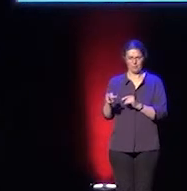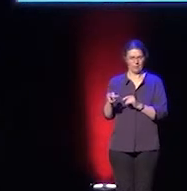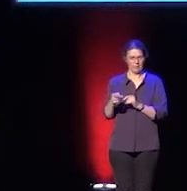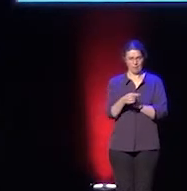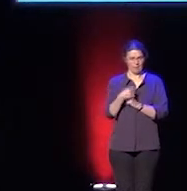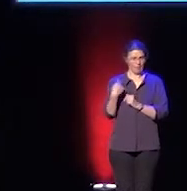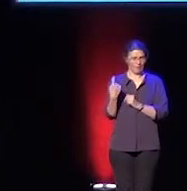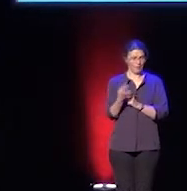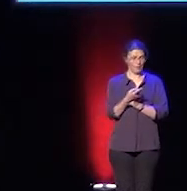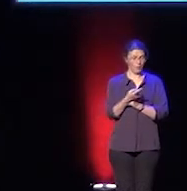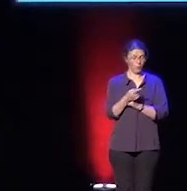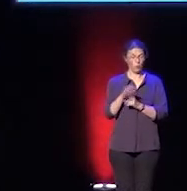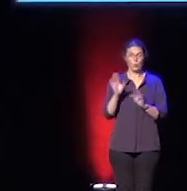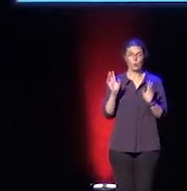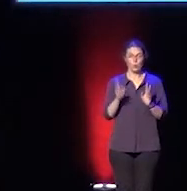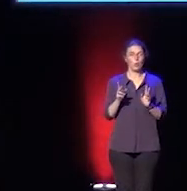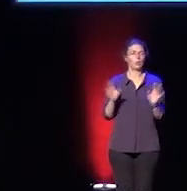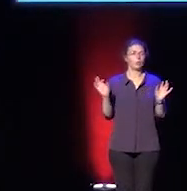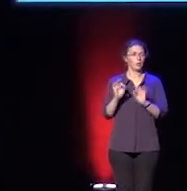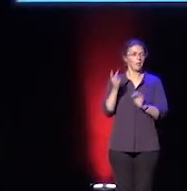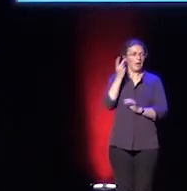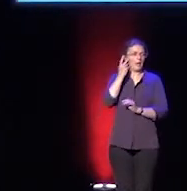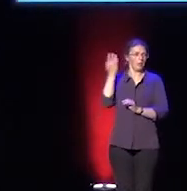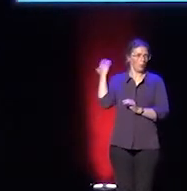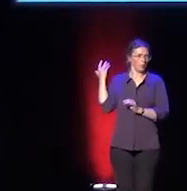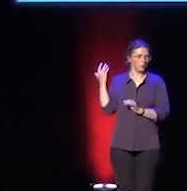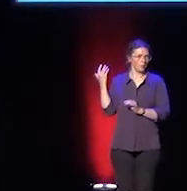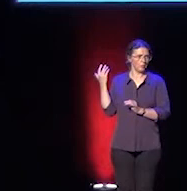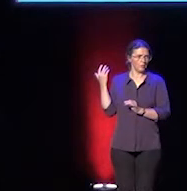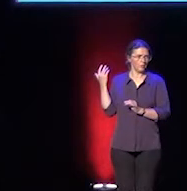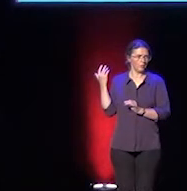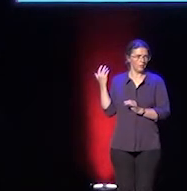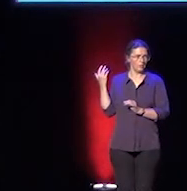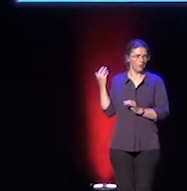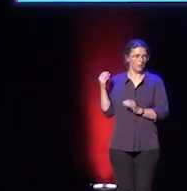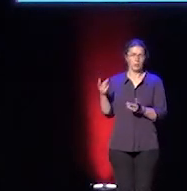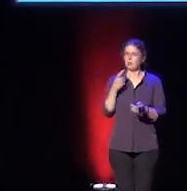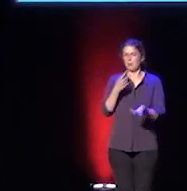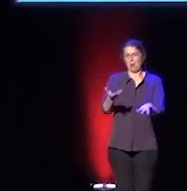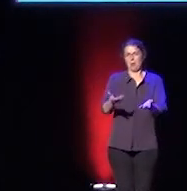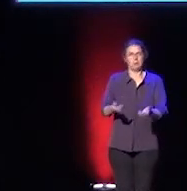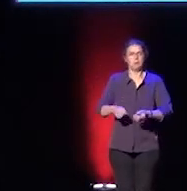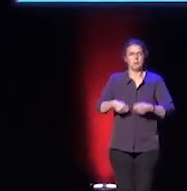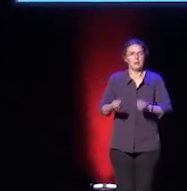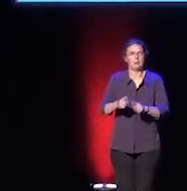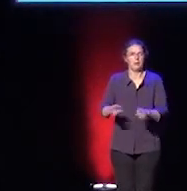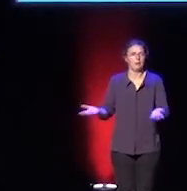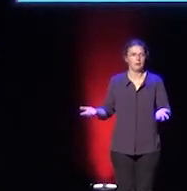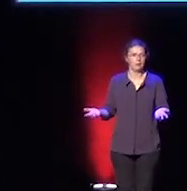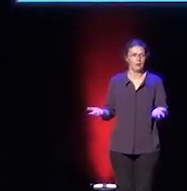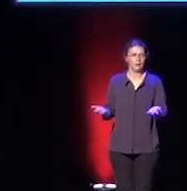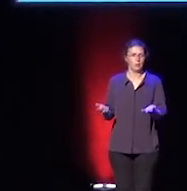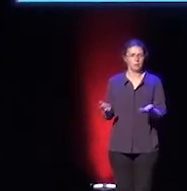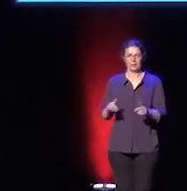alle in schlimmer Erinnerung sein könnten und müssten, als ob sie nie geschehen wären.